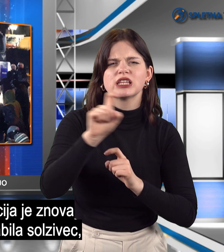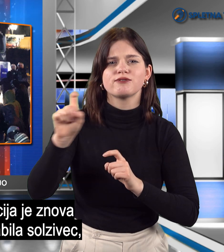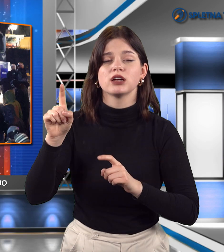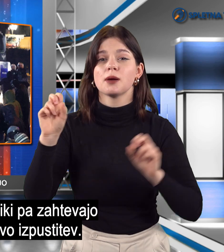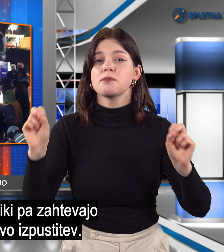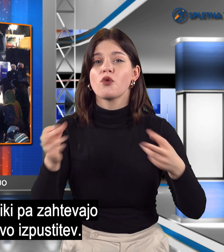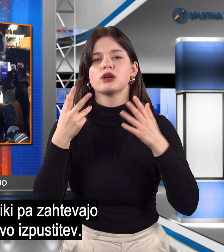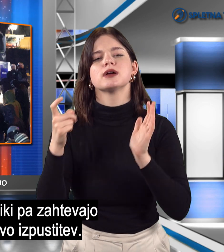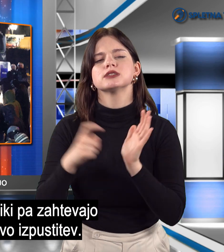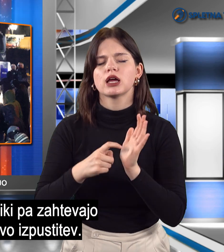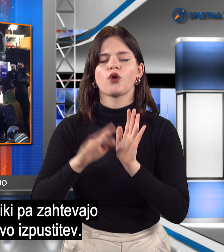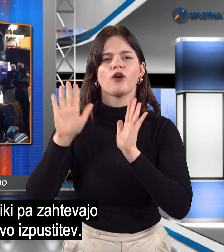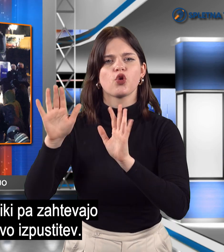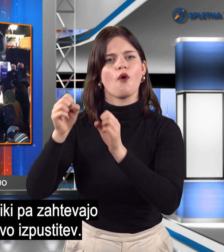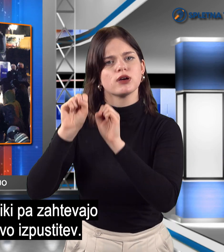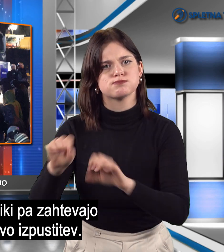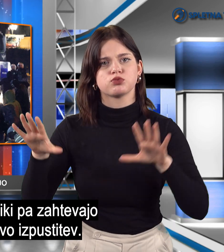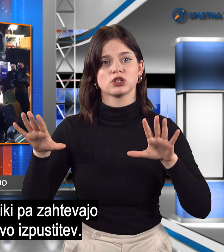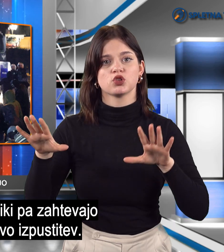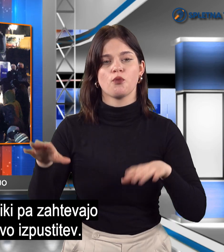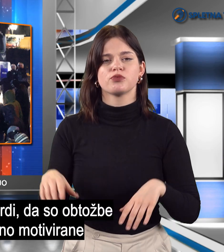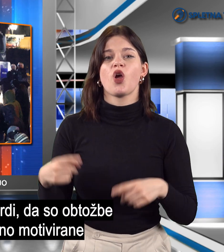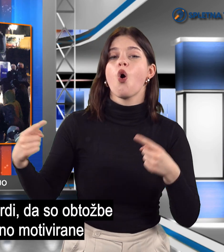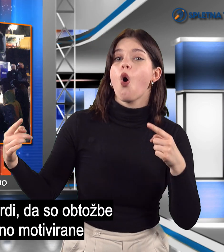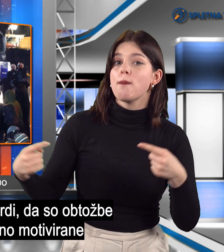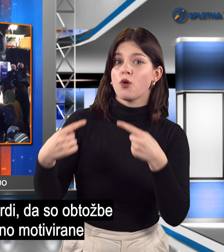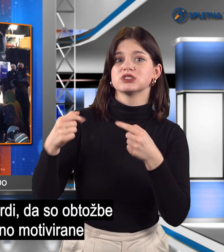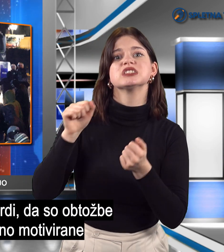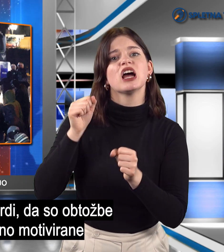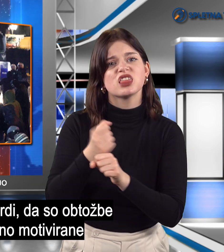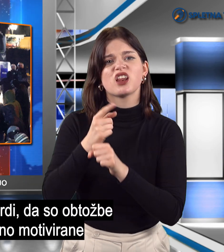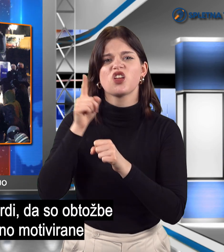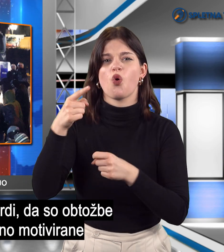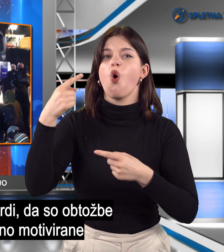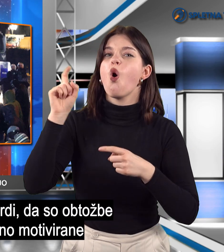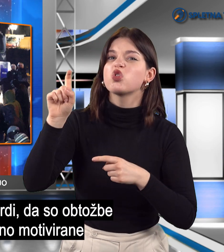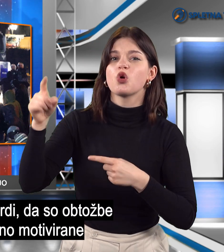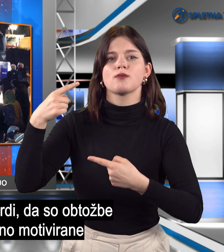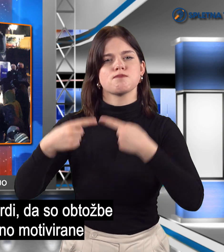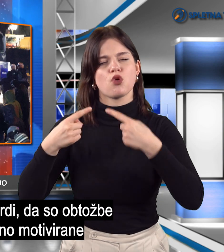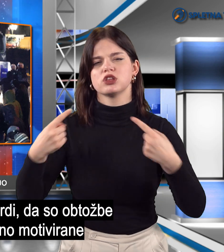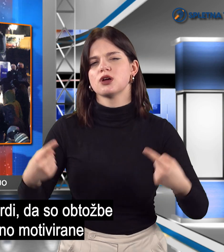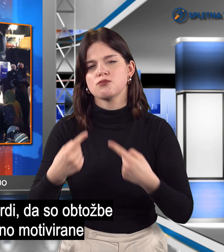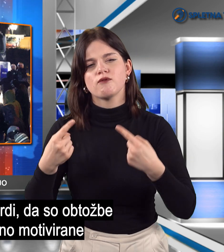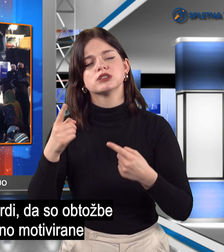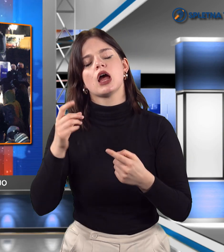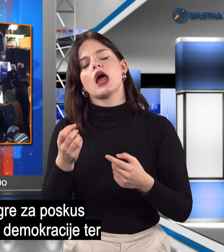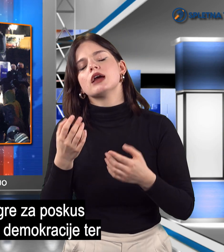uporabila solzivec, protestniki pa zahtevajo njegovo izpustitev. Opozicija trdi, da so obtožbe politično